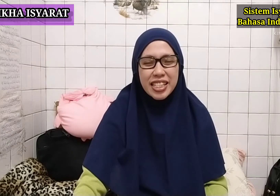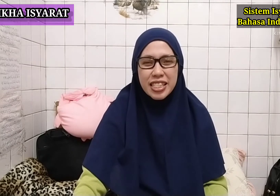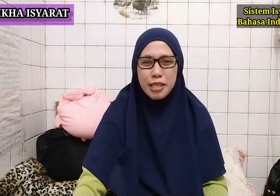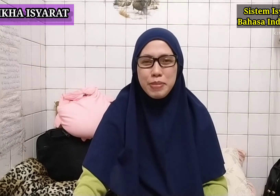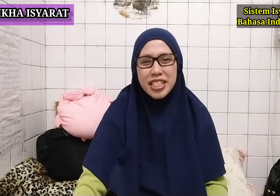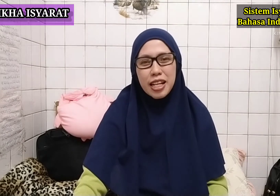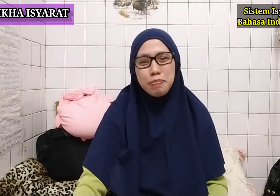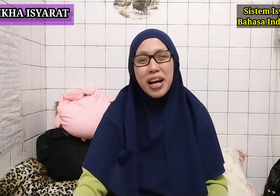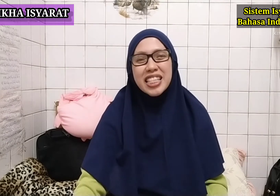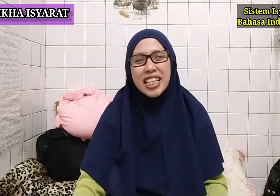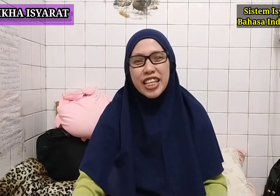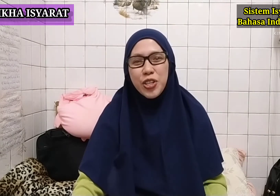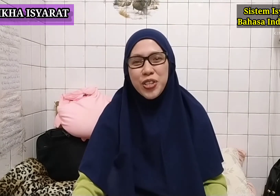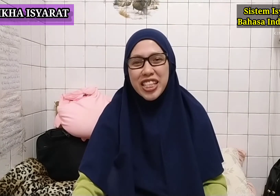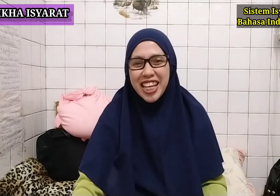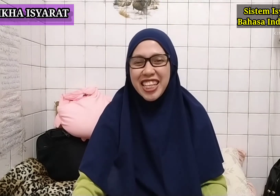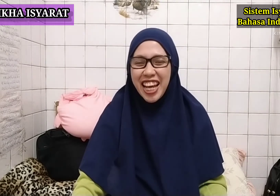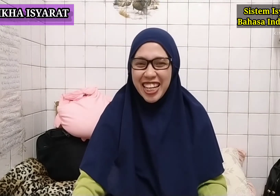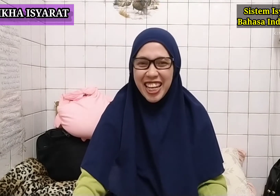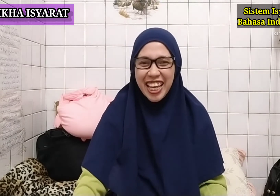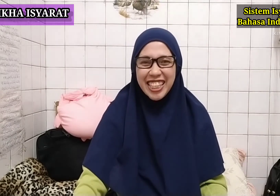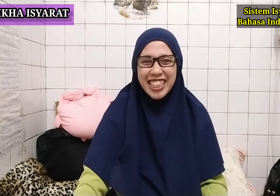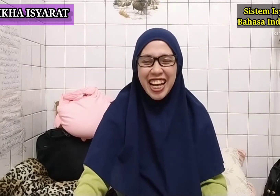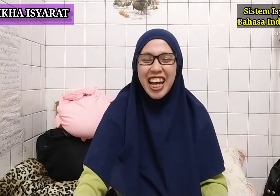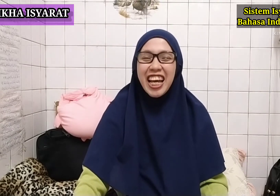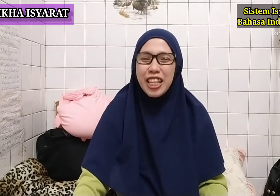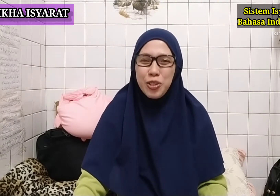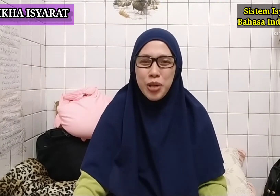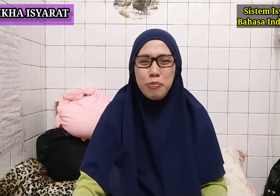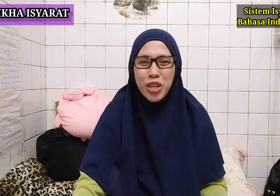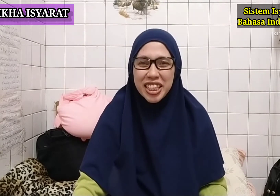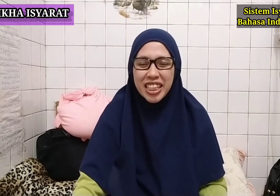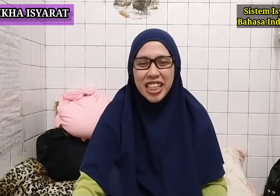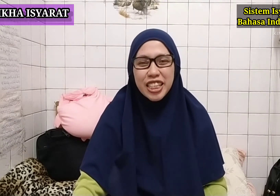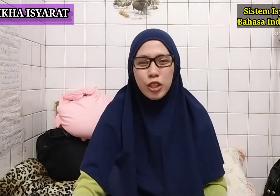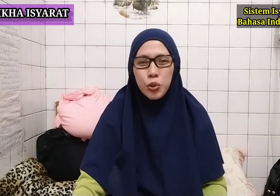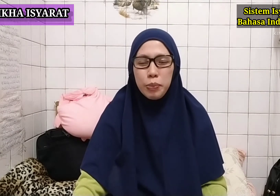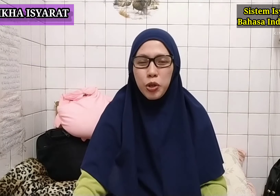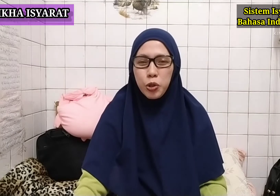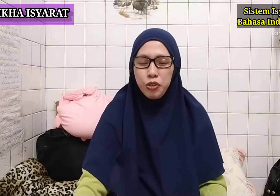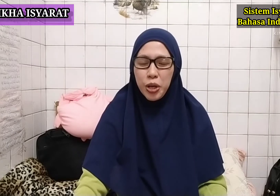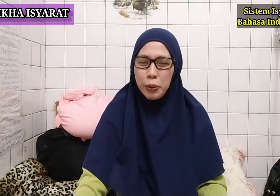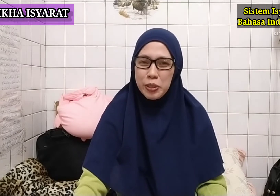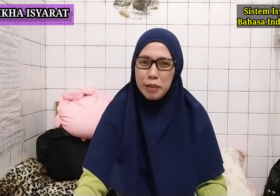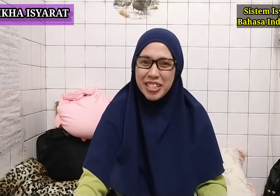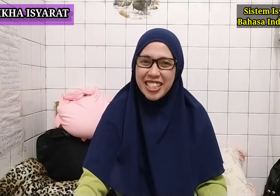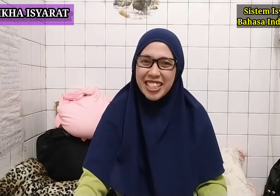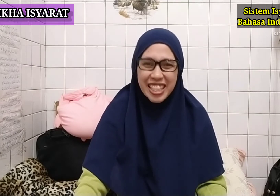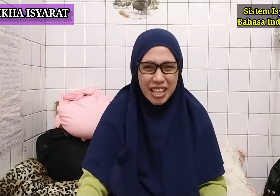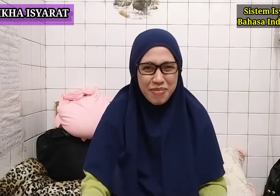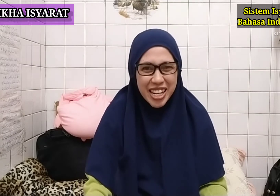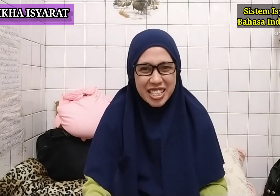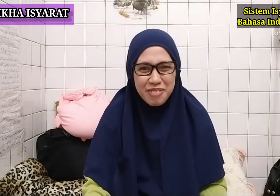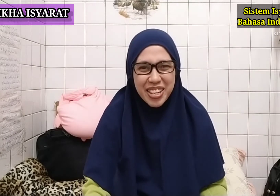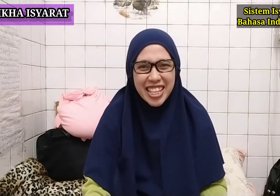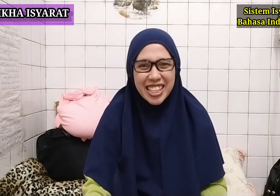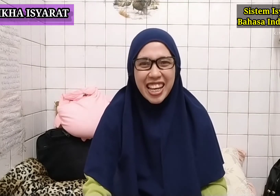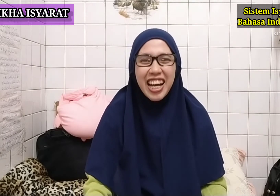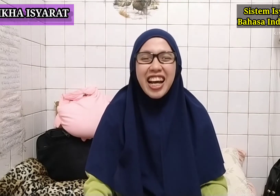sistem isyarat bahasa Indonesia yang lainnya. Dan juga buat kalian yang sudah menonton video aku sampai selesai, terima kasih banyak ya.